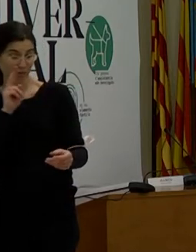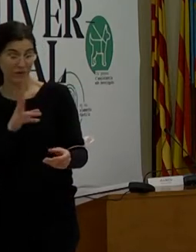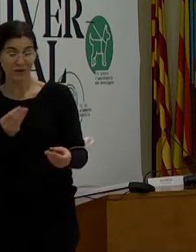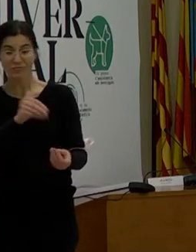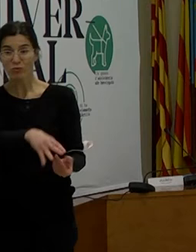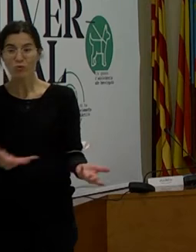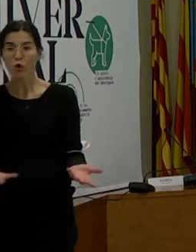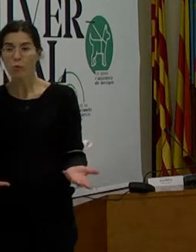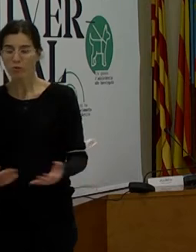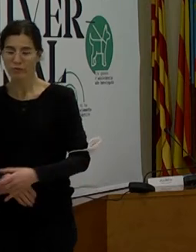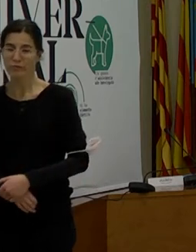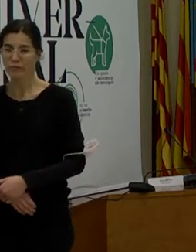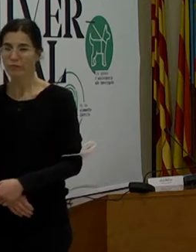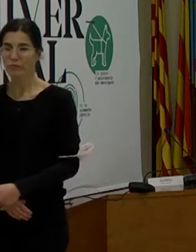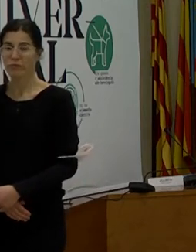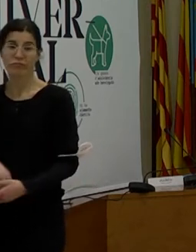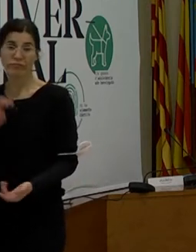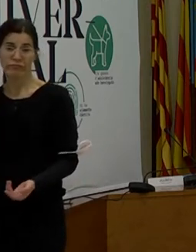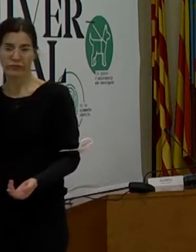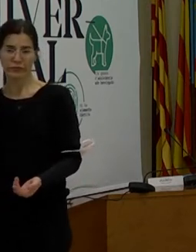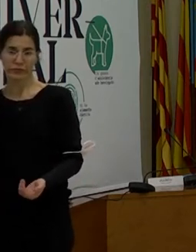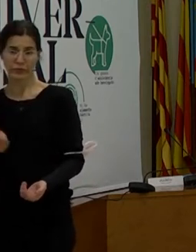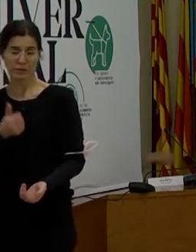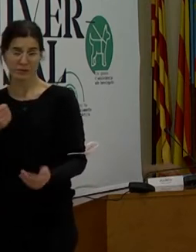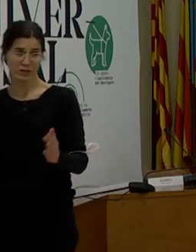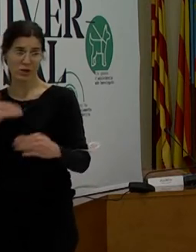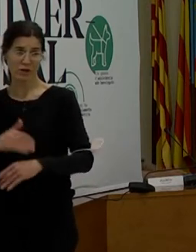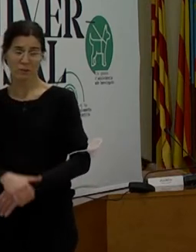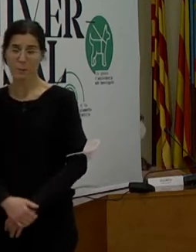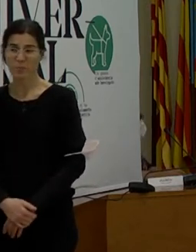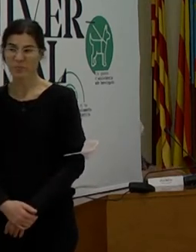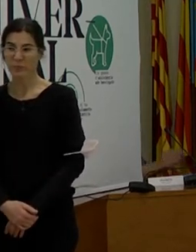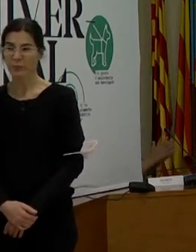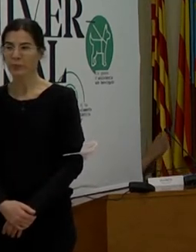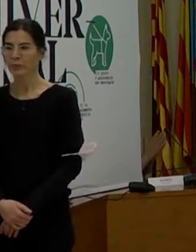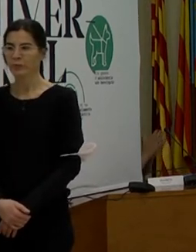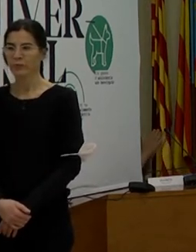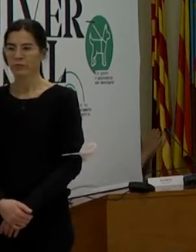bé, no? I ja està, seria tot.